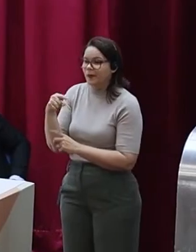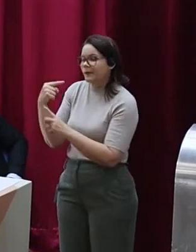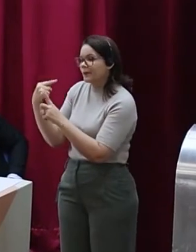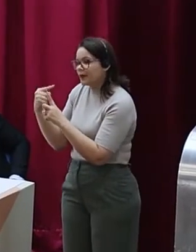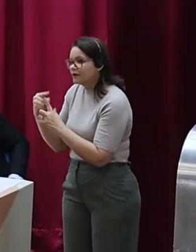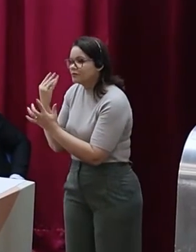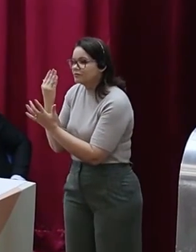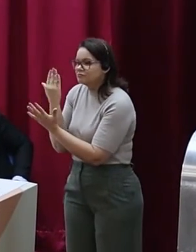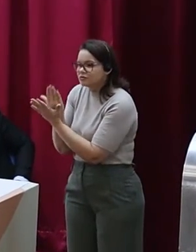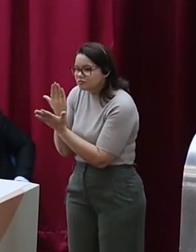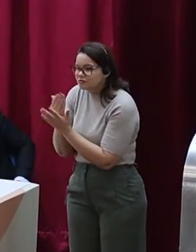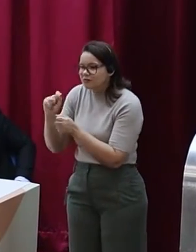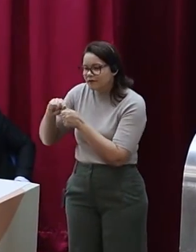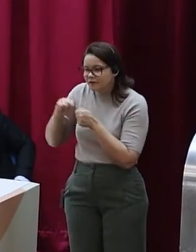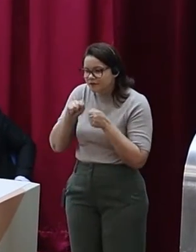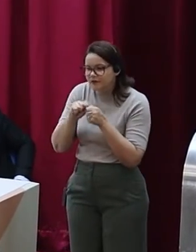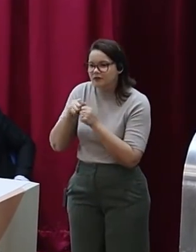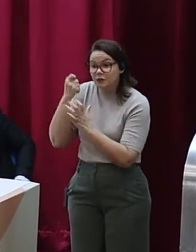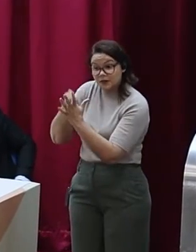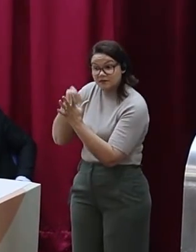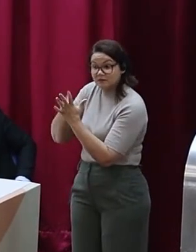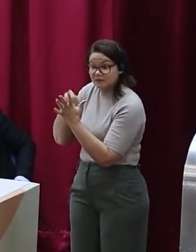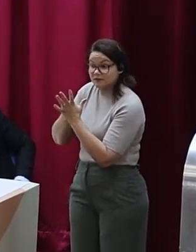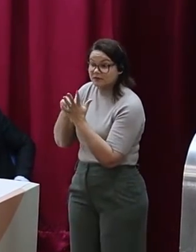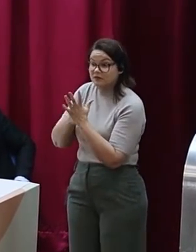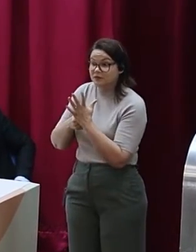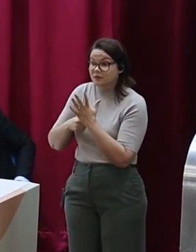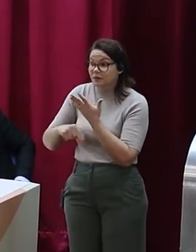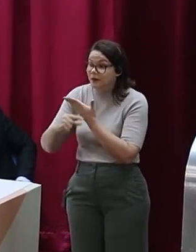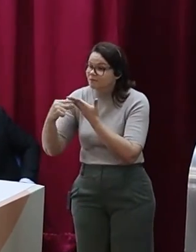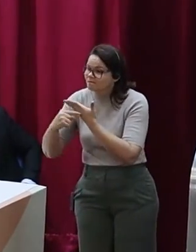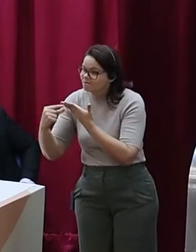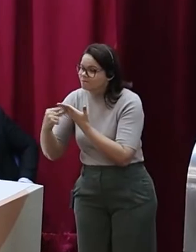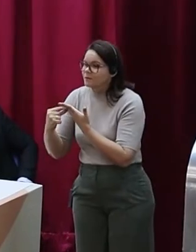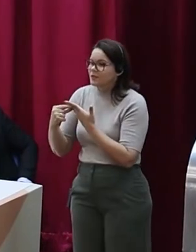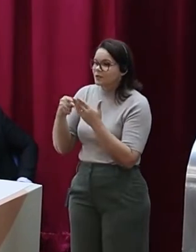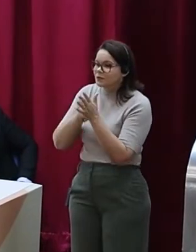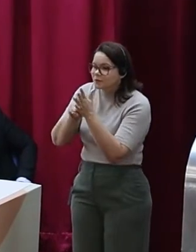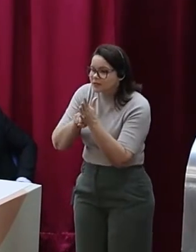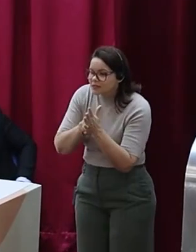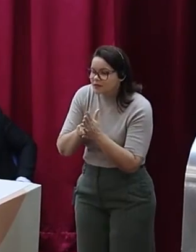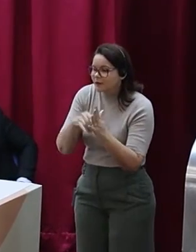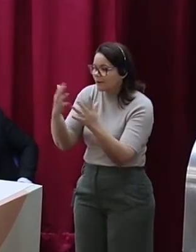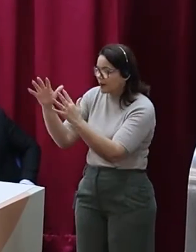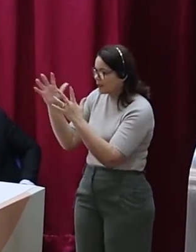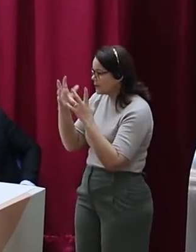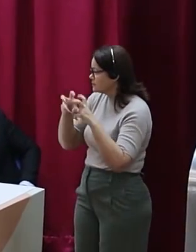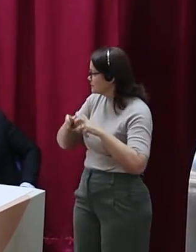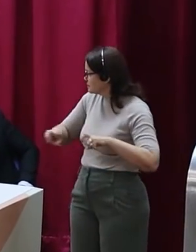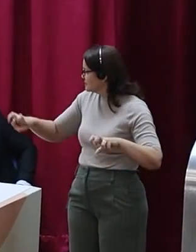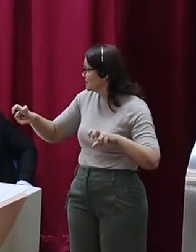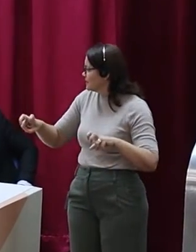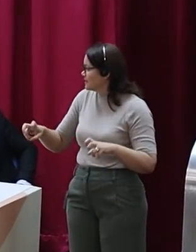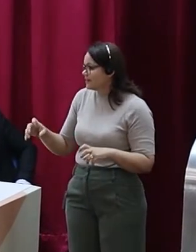realizados, o ativismo desses pesquisadores, né, desses professores. Parabenizo né, vocês banca, ó,